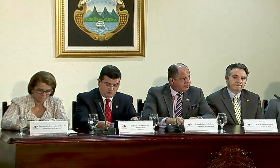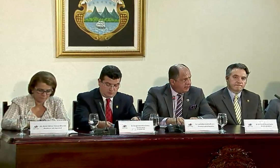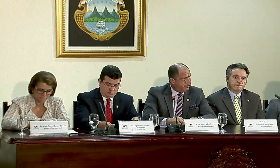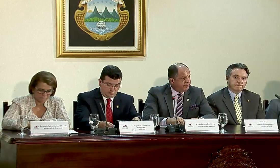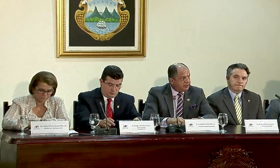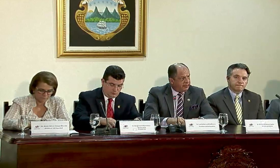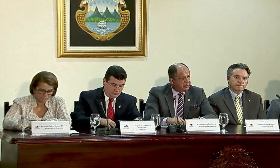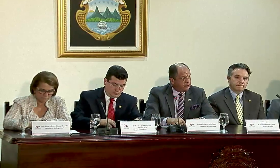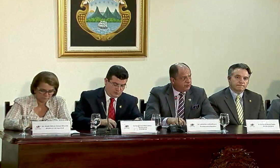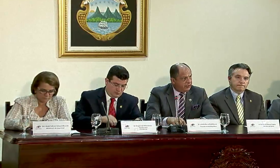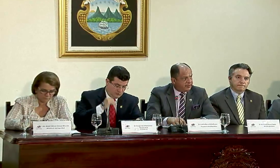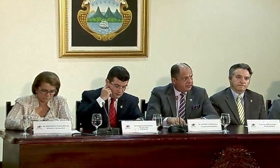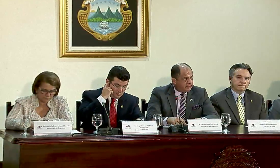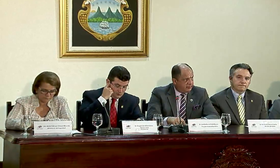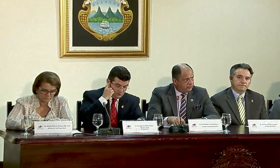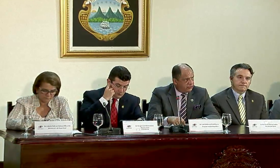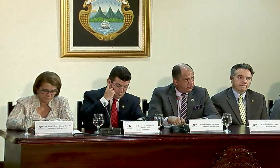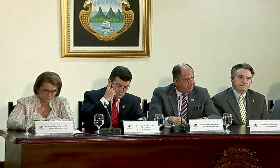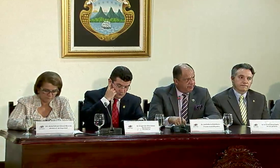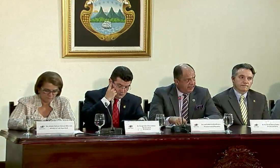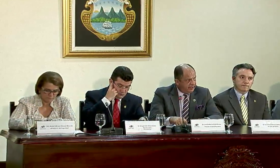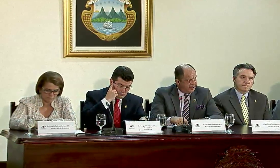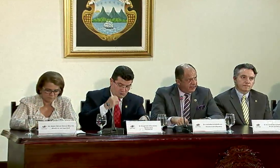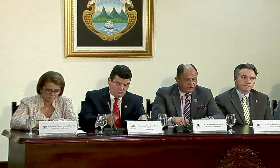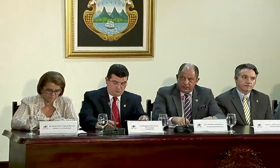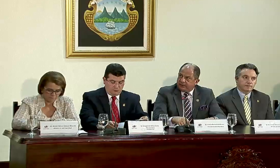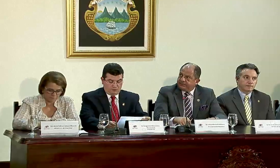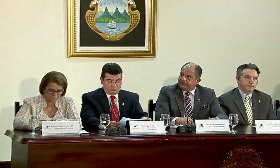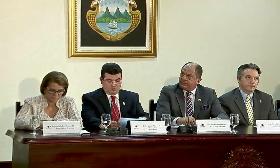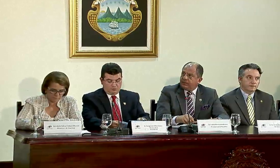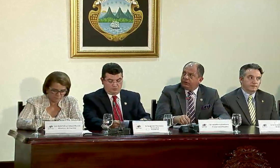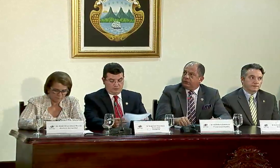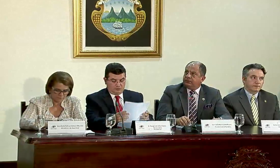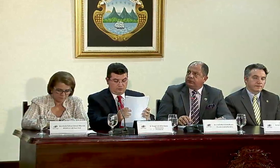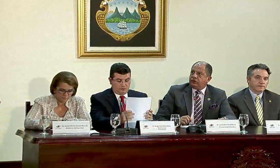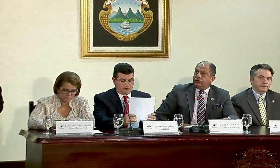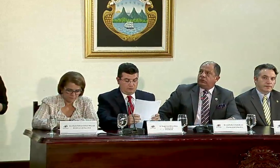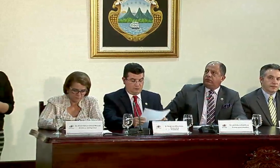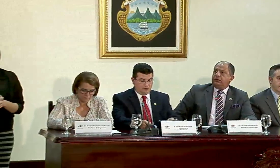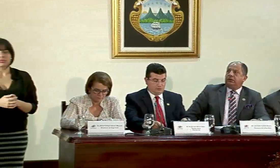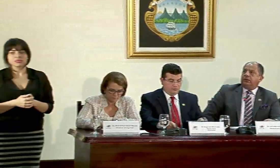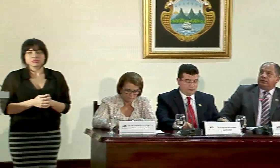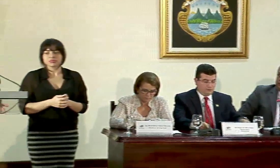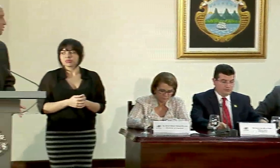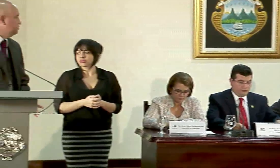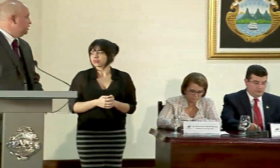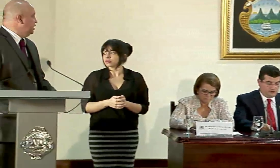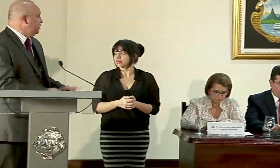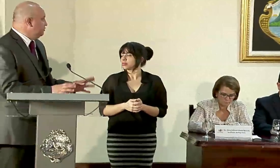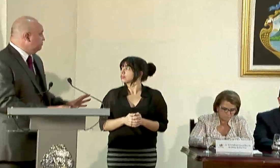puede atender perfectamente los problemas que tenemos en la zona. Doctor.